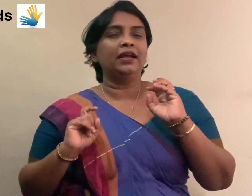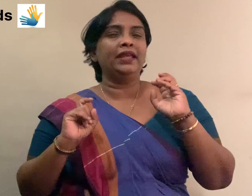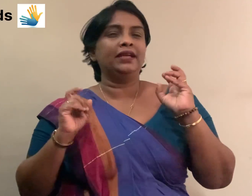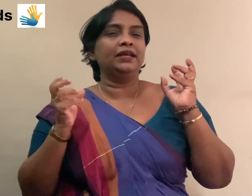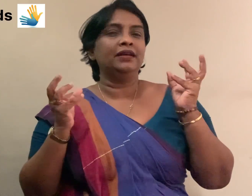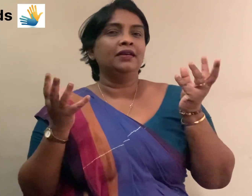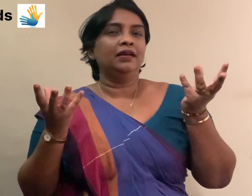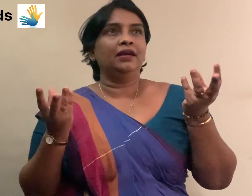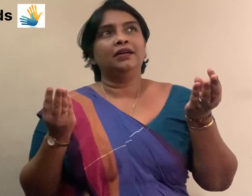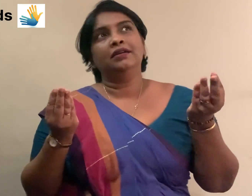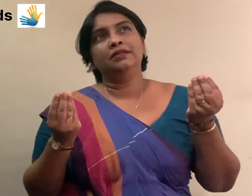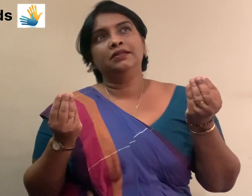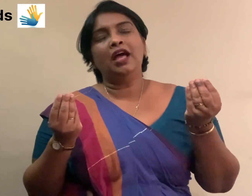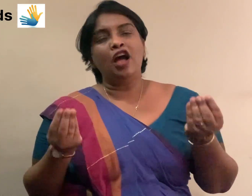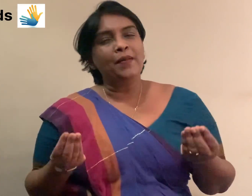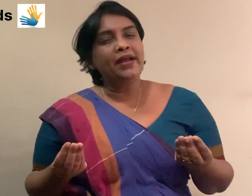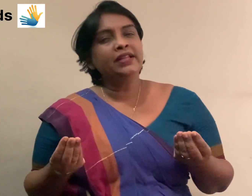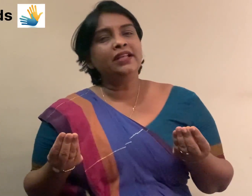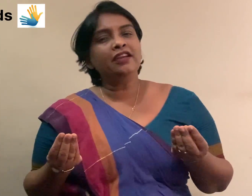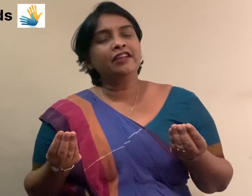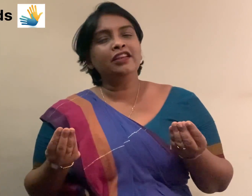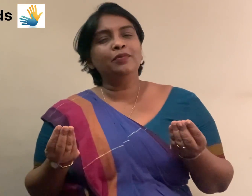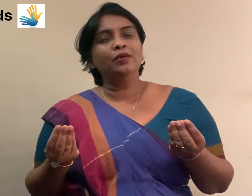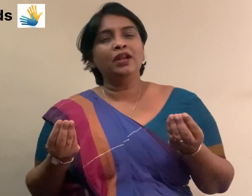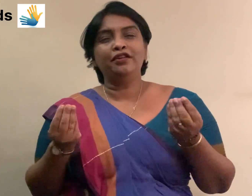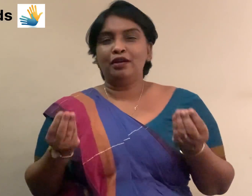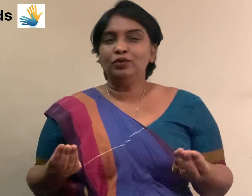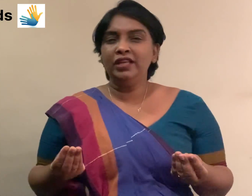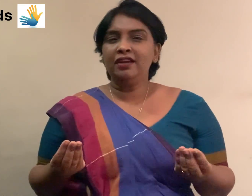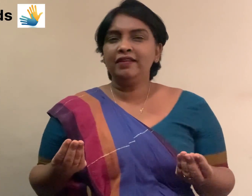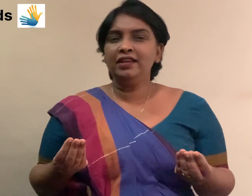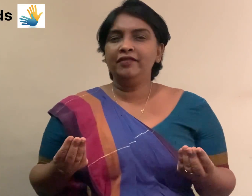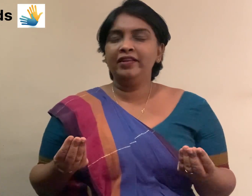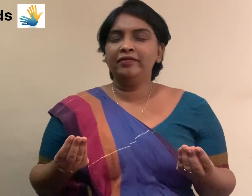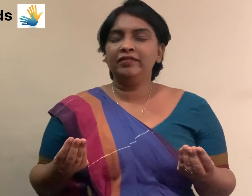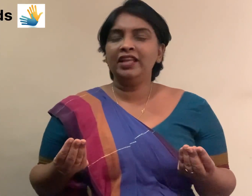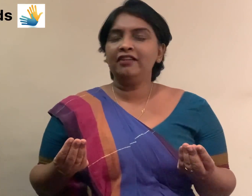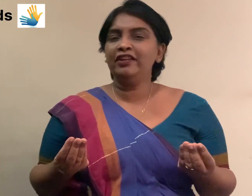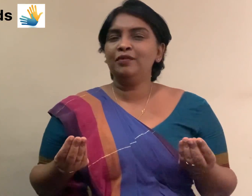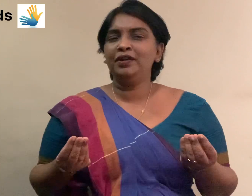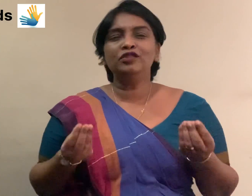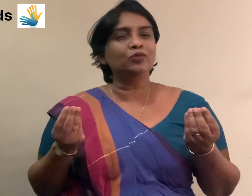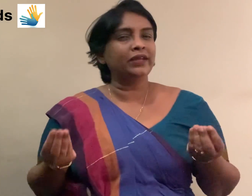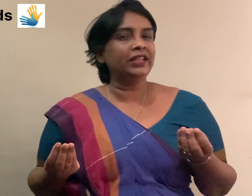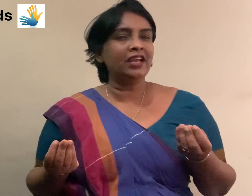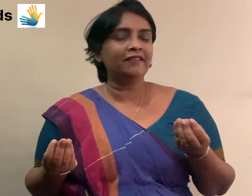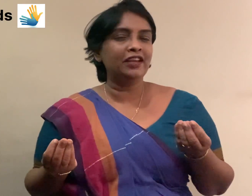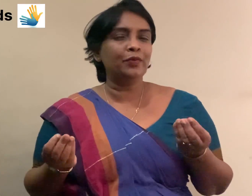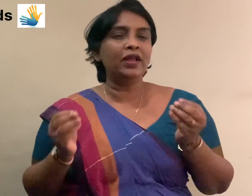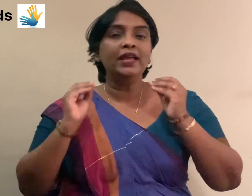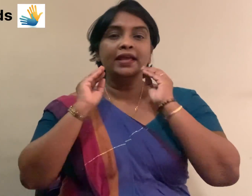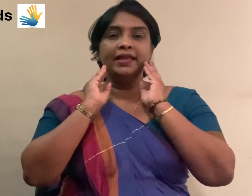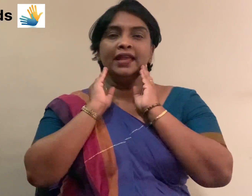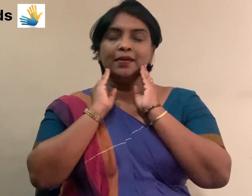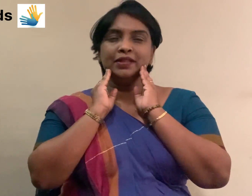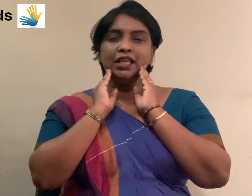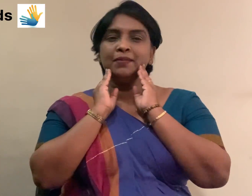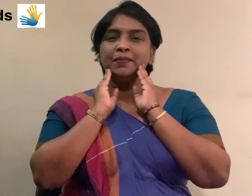ඒක සාමාන්‍ය දෙයක් වෙන්න පුළුවන්, රළු දෙයක් වෙන්න පුළුවන්, සුමට දෙයක් වෙන්න පුළුවන්. ඒ හැමදේම අපි